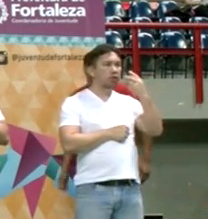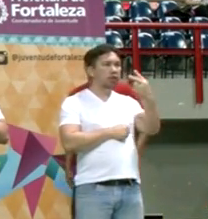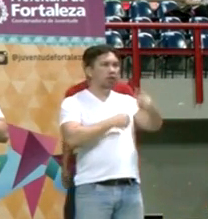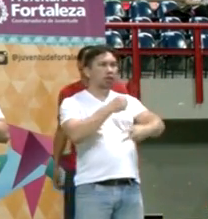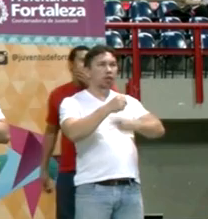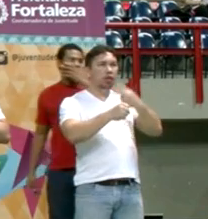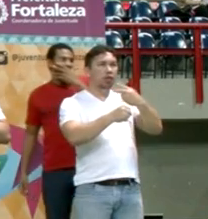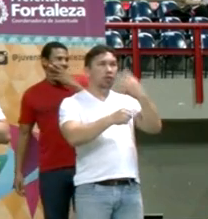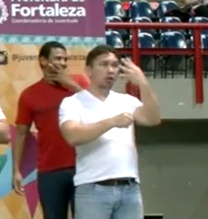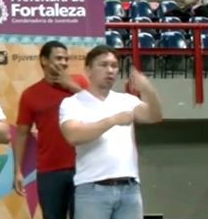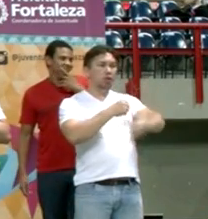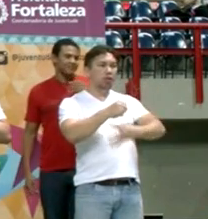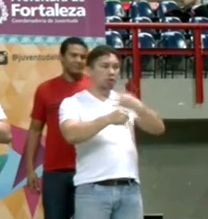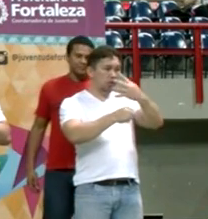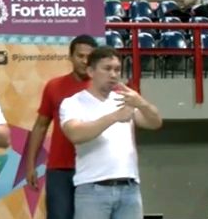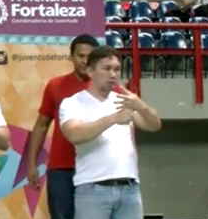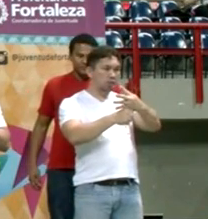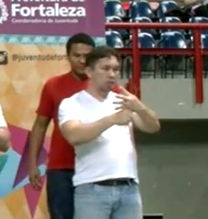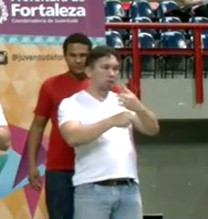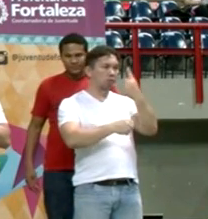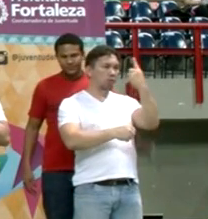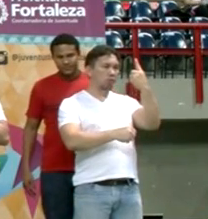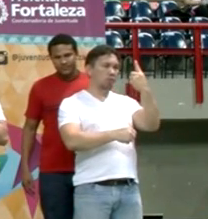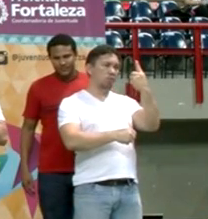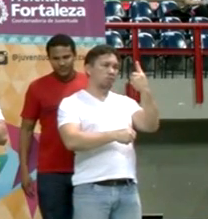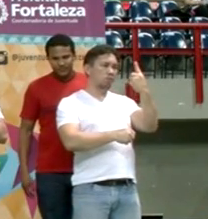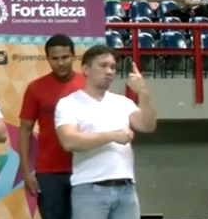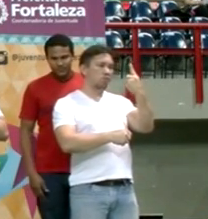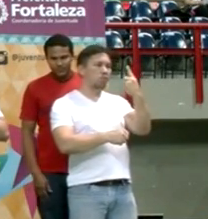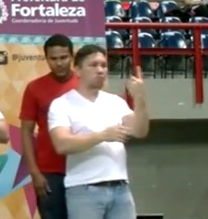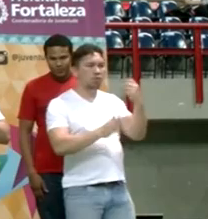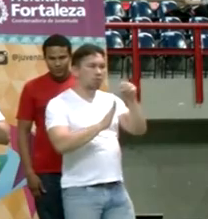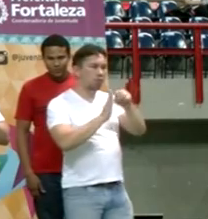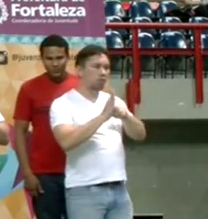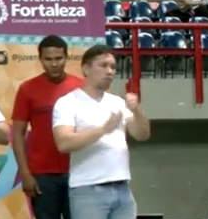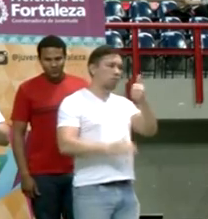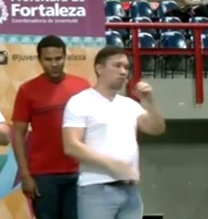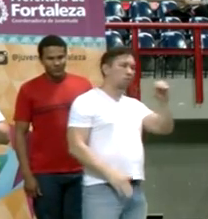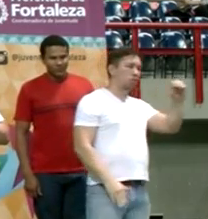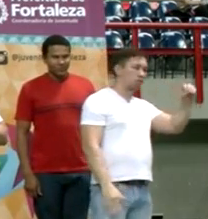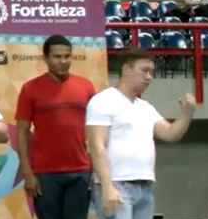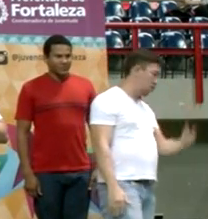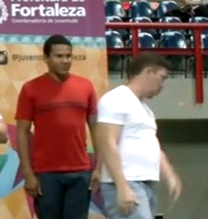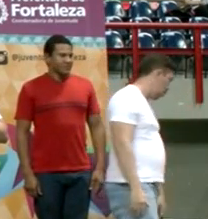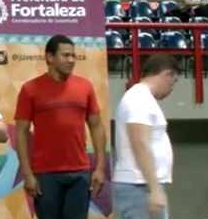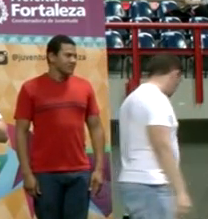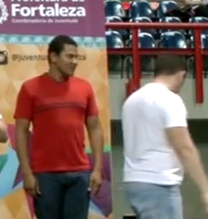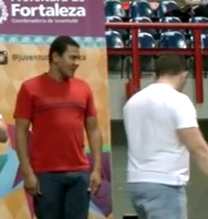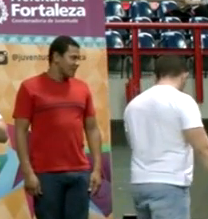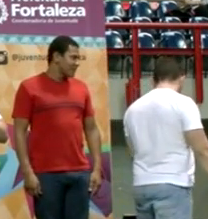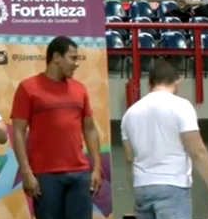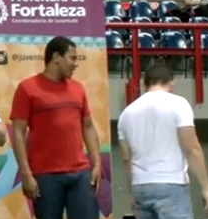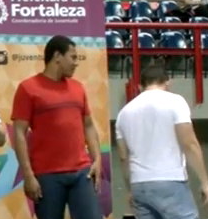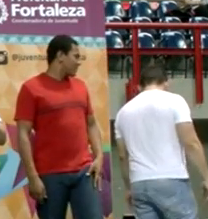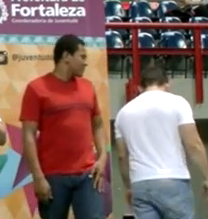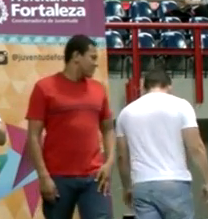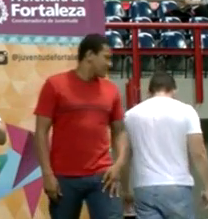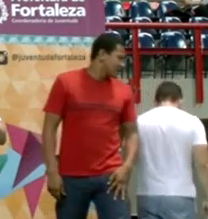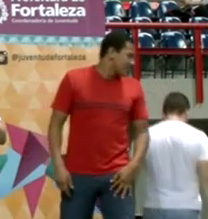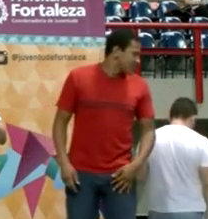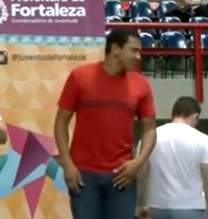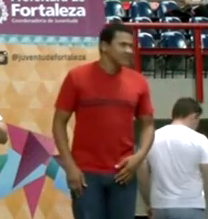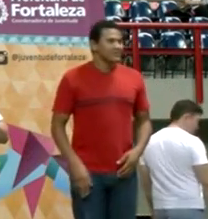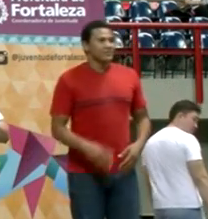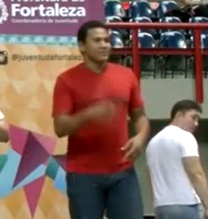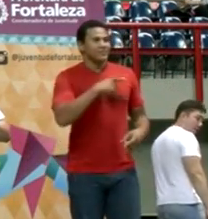anos, daqui a 4 anos vai fazer um século da morte do Lenin. E o corpo dele está intacto. Usaram os mesmos métodos,